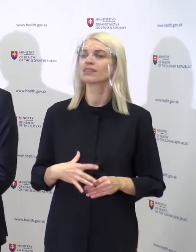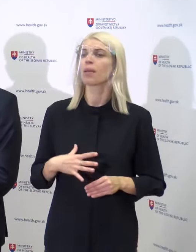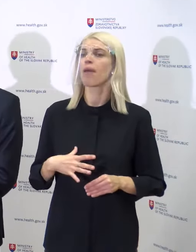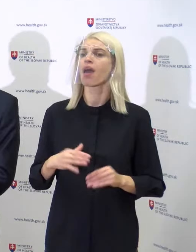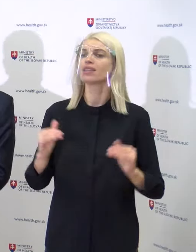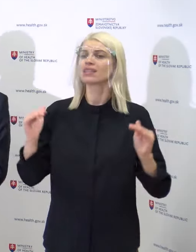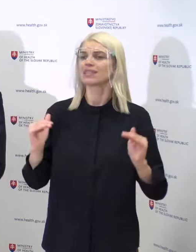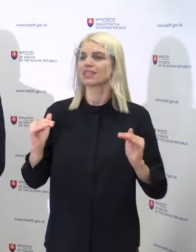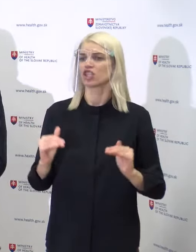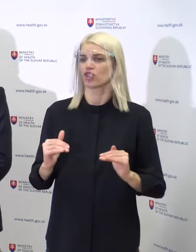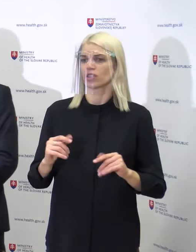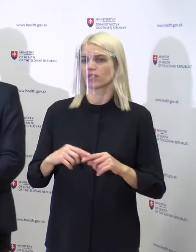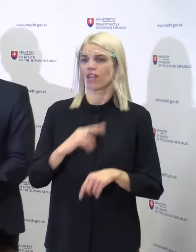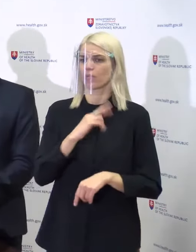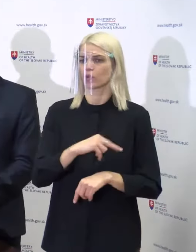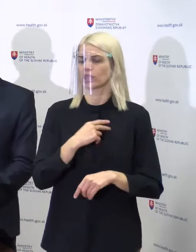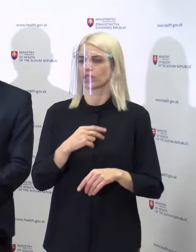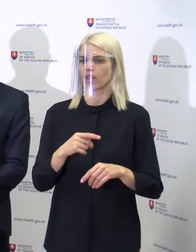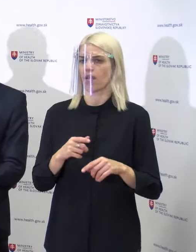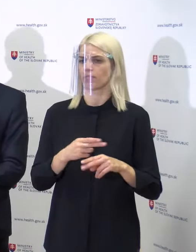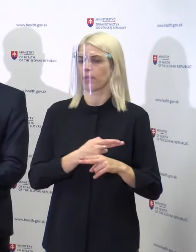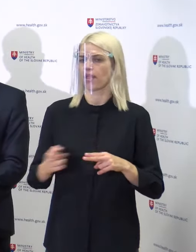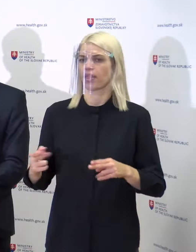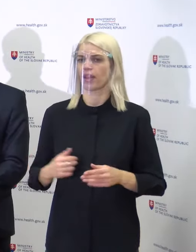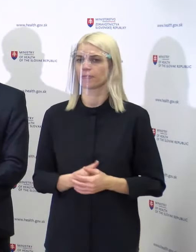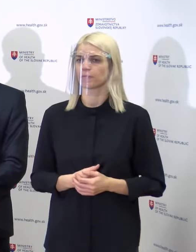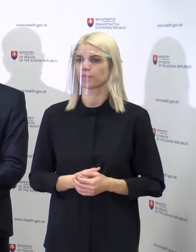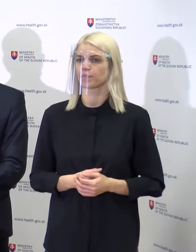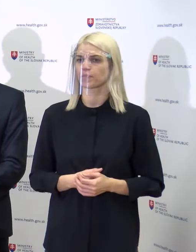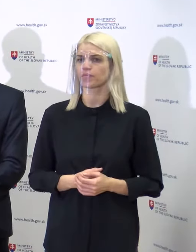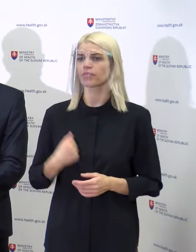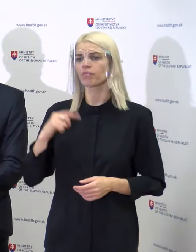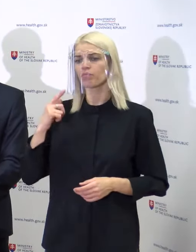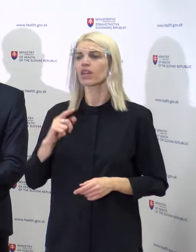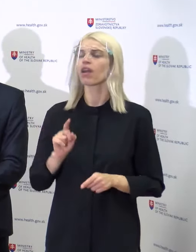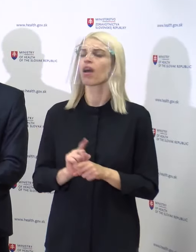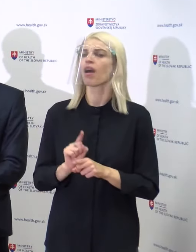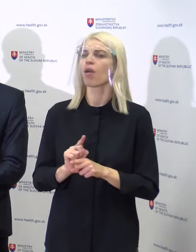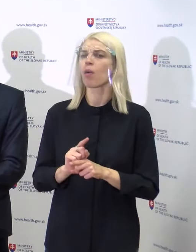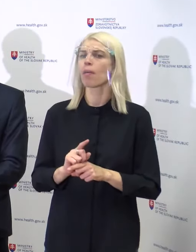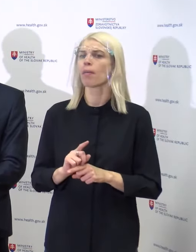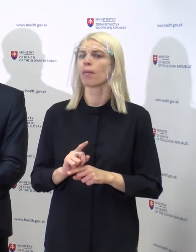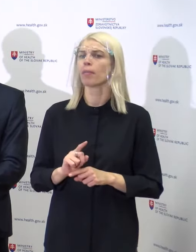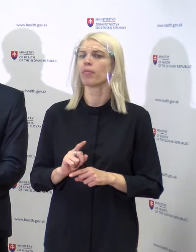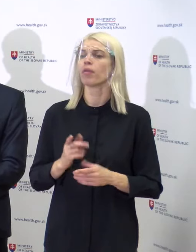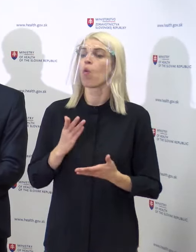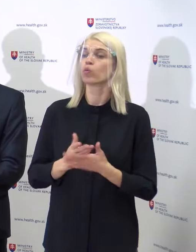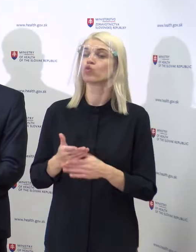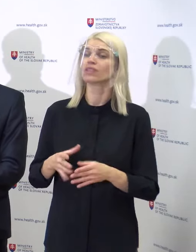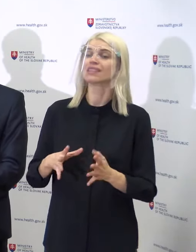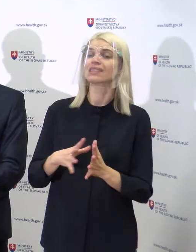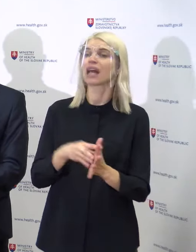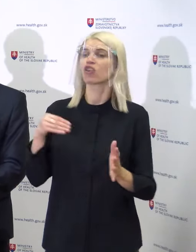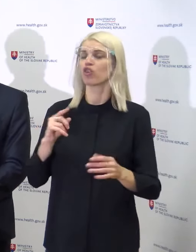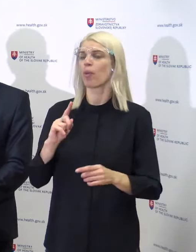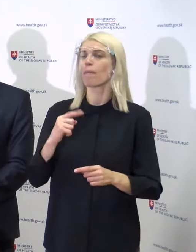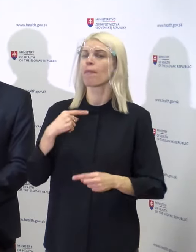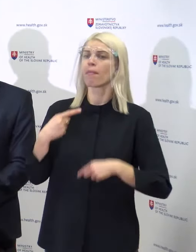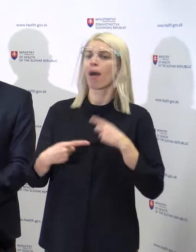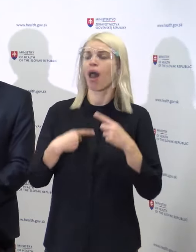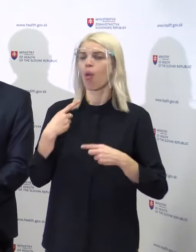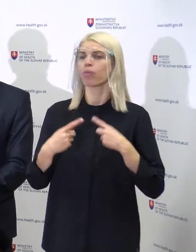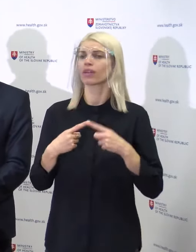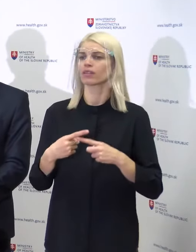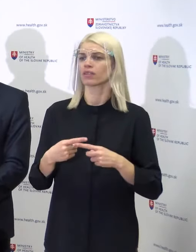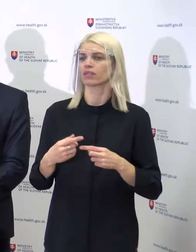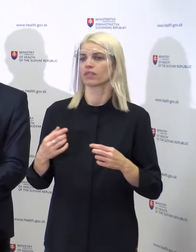nemocnice. A potom, že netreba presadzovať parciálne nejaké svoje záujmy, sa hovorí o začiatku, máte tu koaličného partnera,